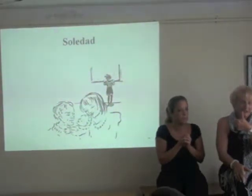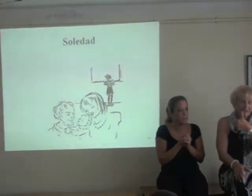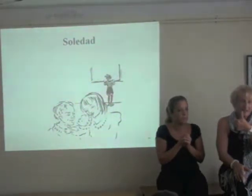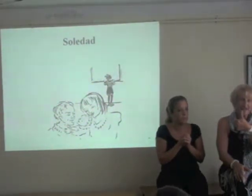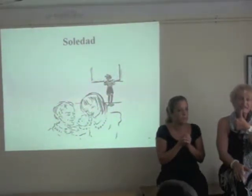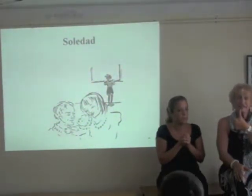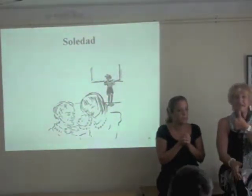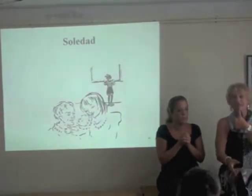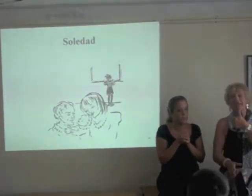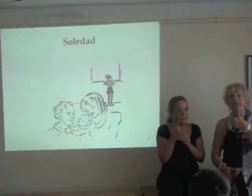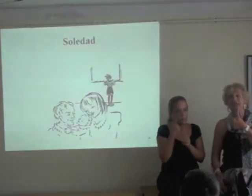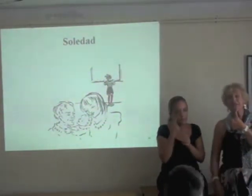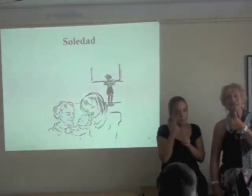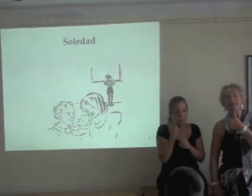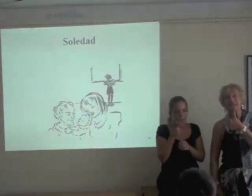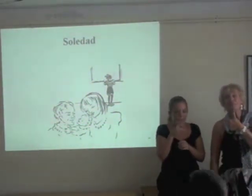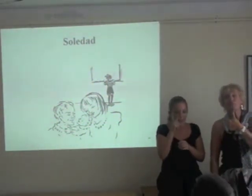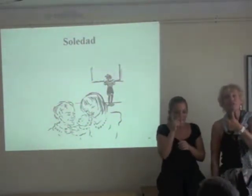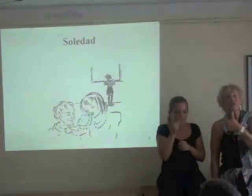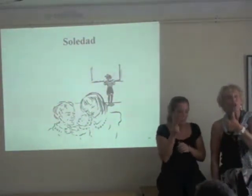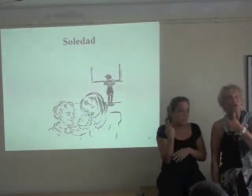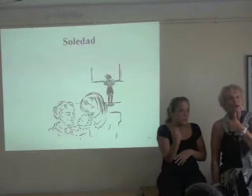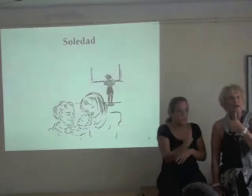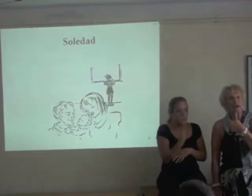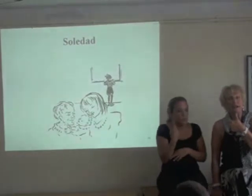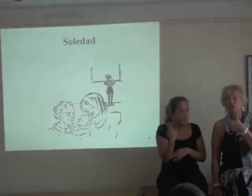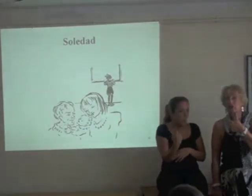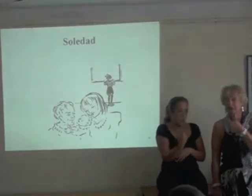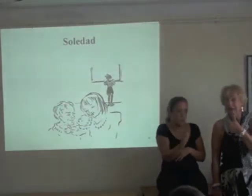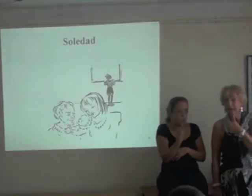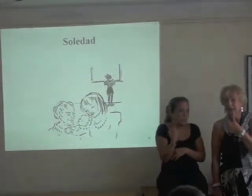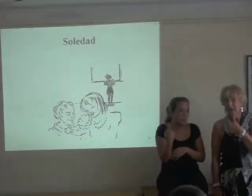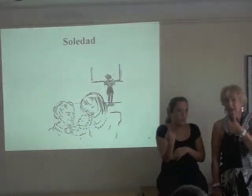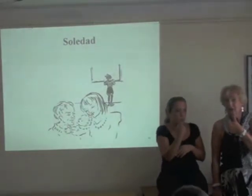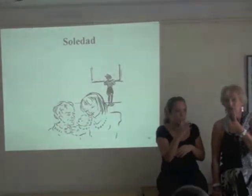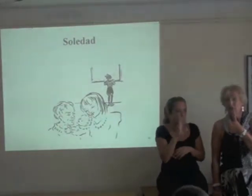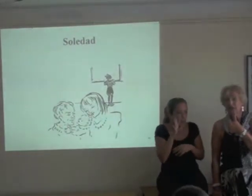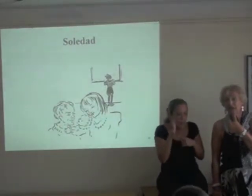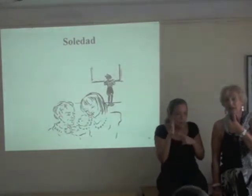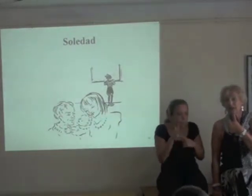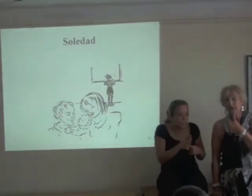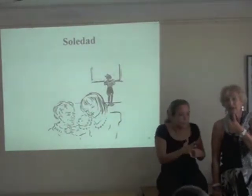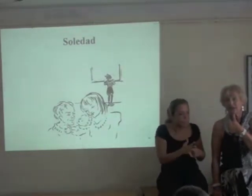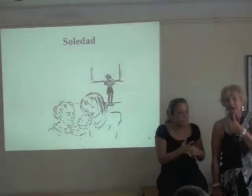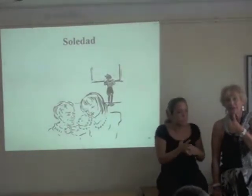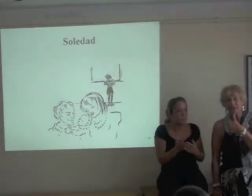Ya ven, este niño se siente muy sola e excluida porque